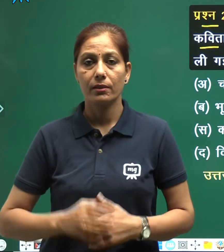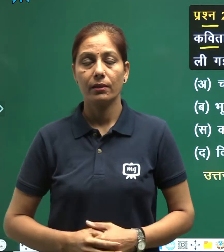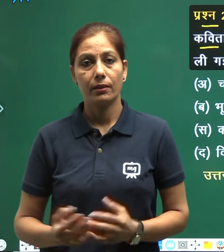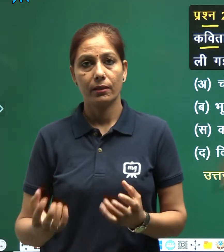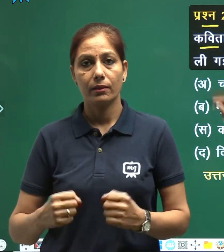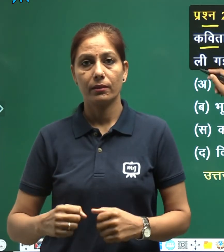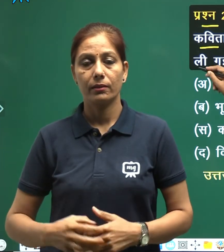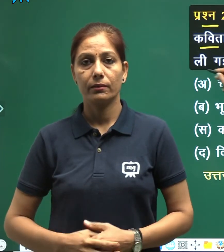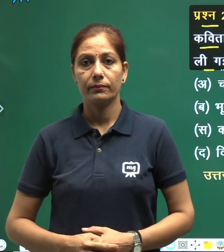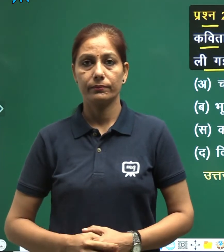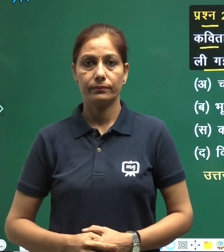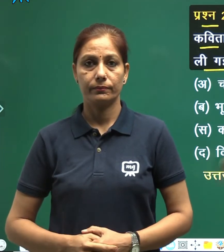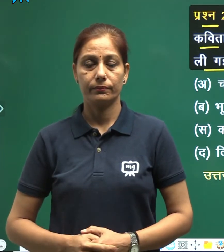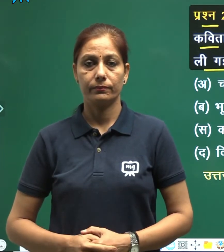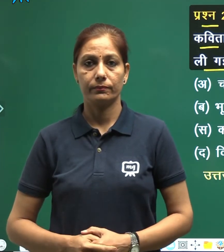ली गई है?